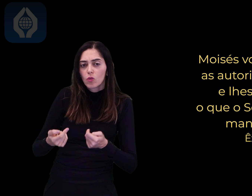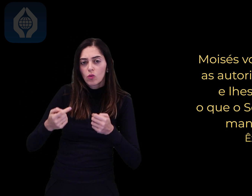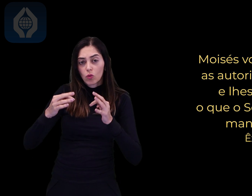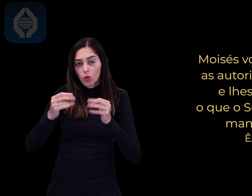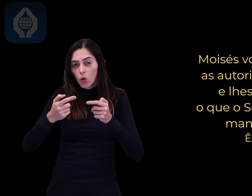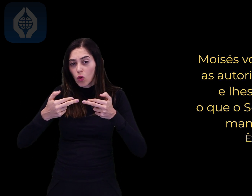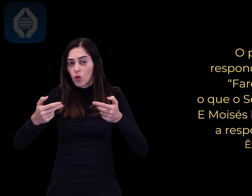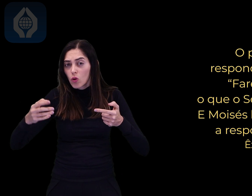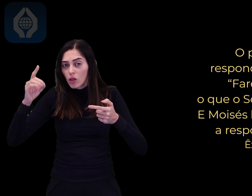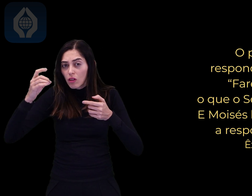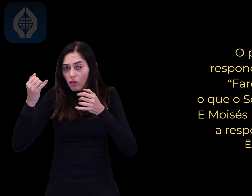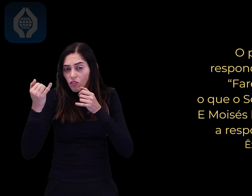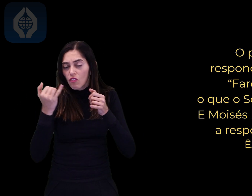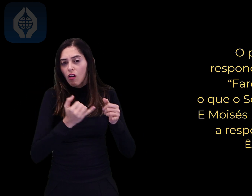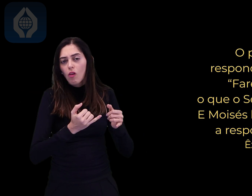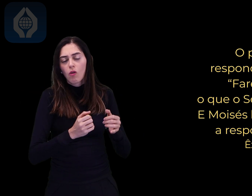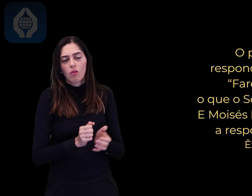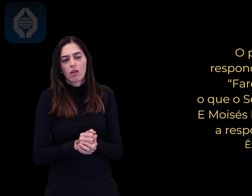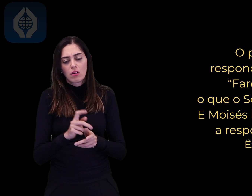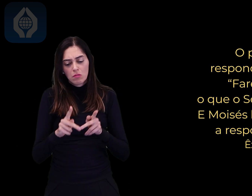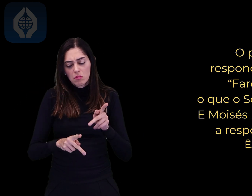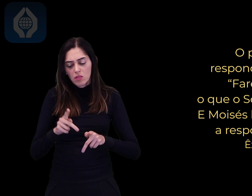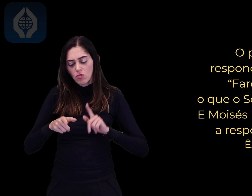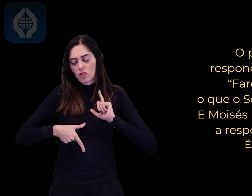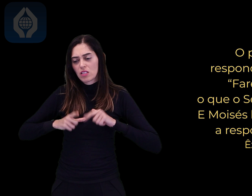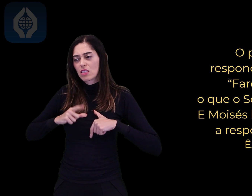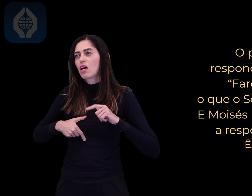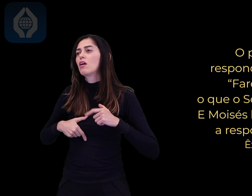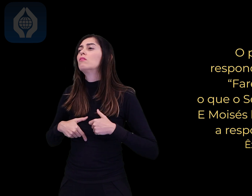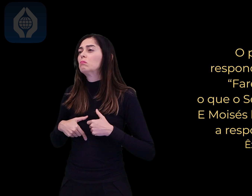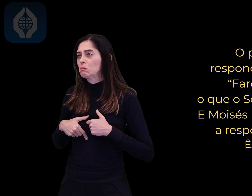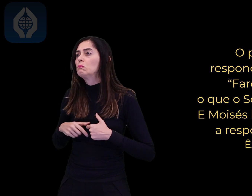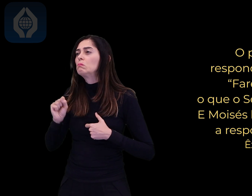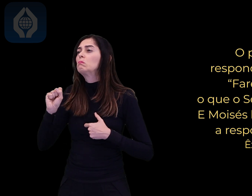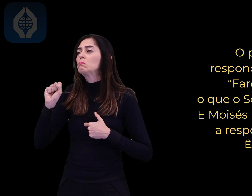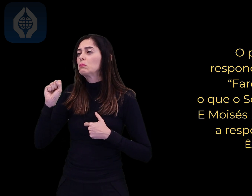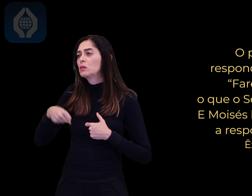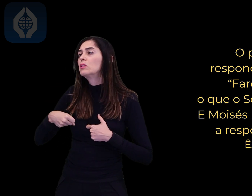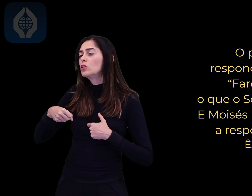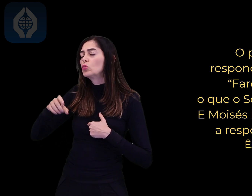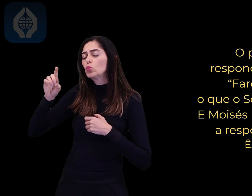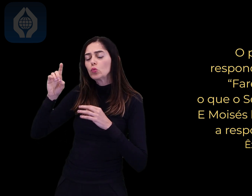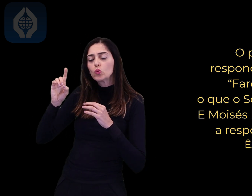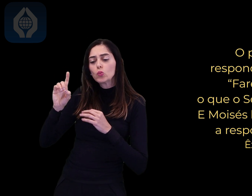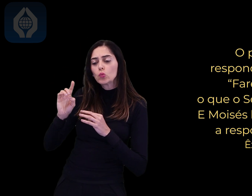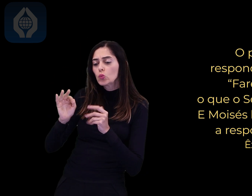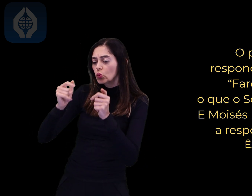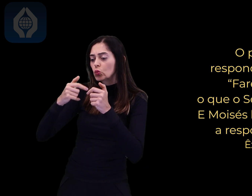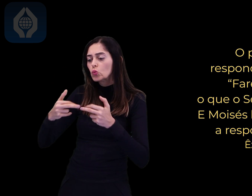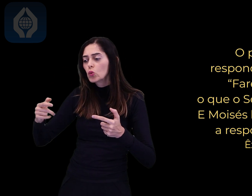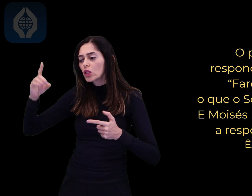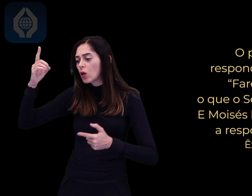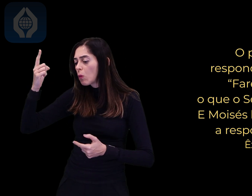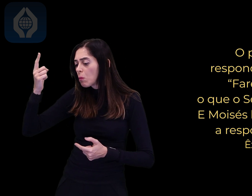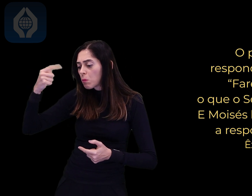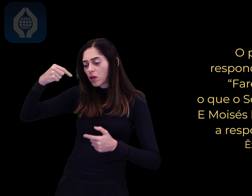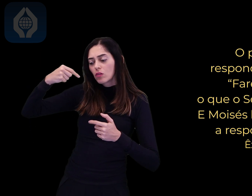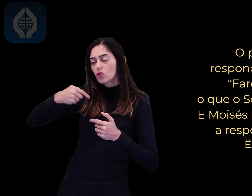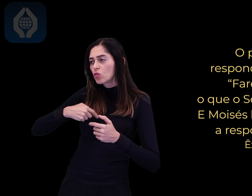falar. E o povo respondeu unanimemente: faremos tudo o que o Senhor ordenou. E Moisés levou ao